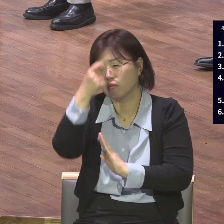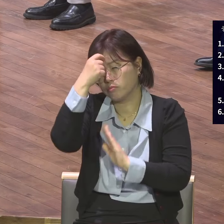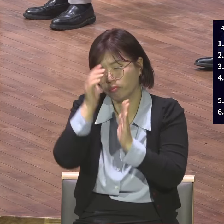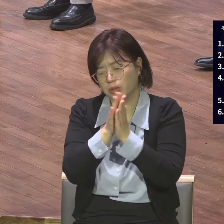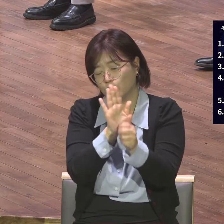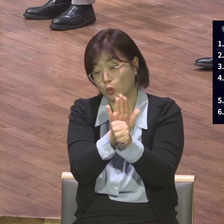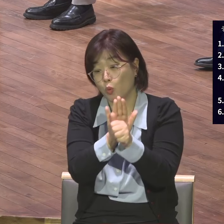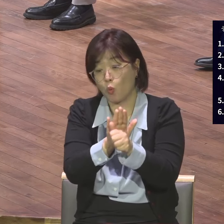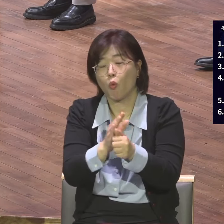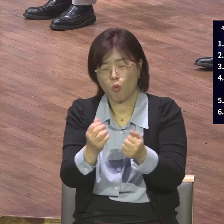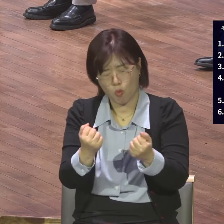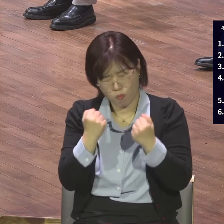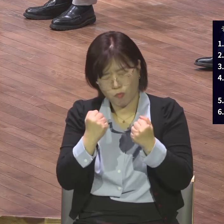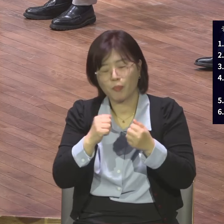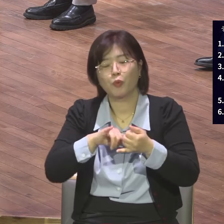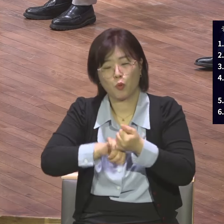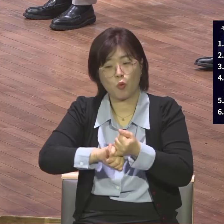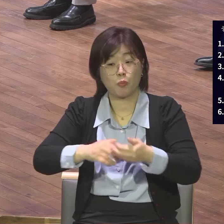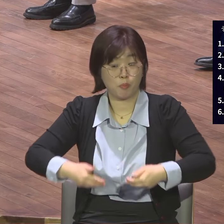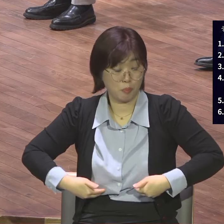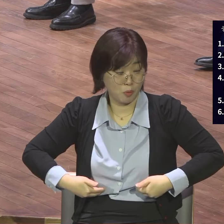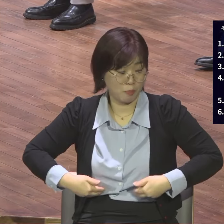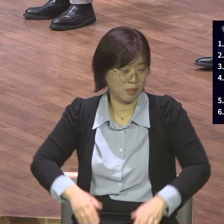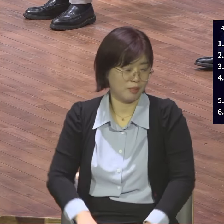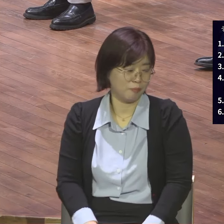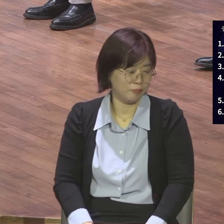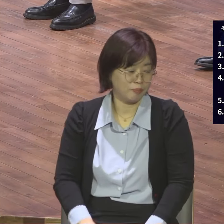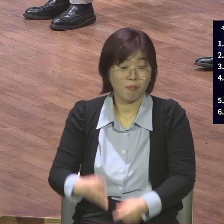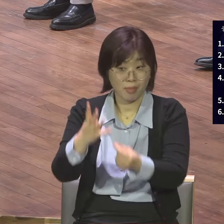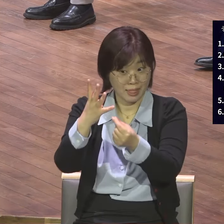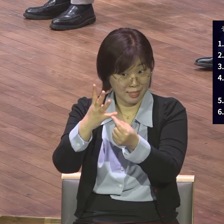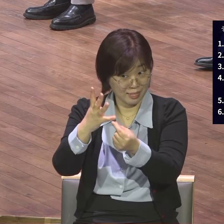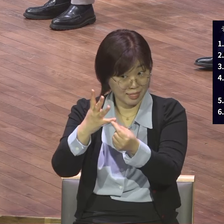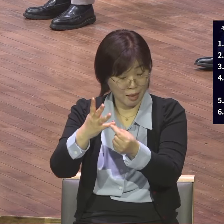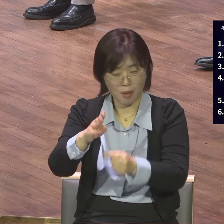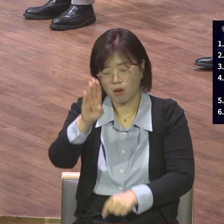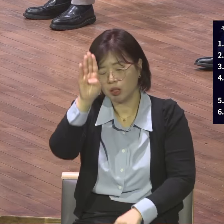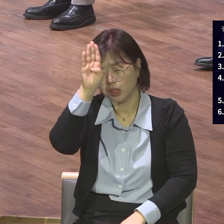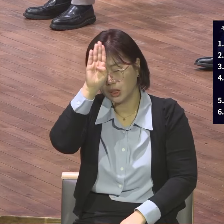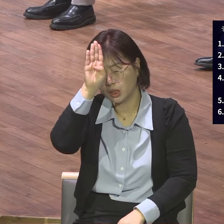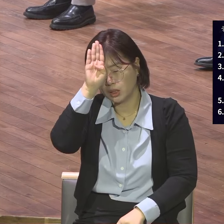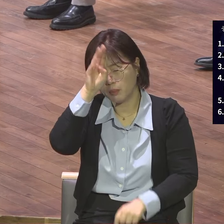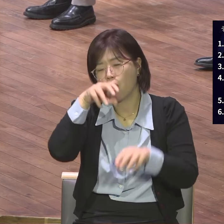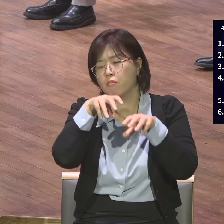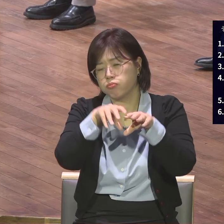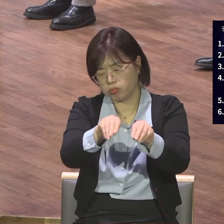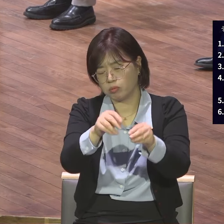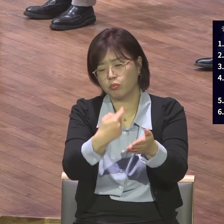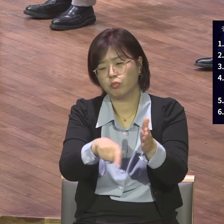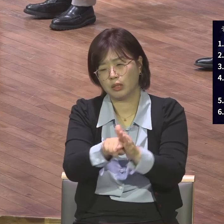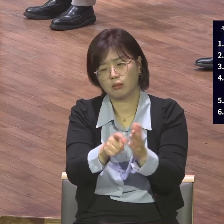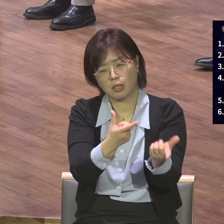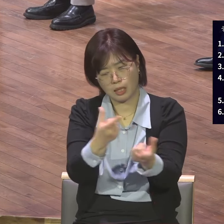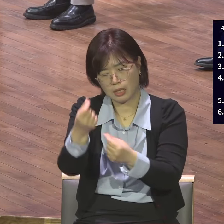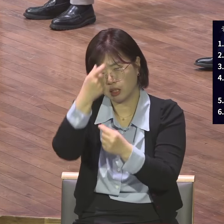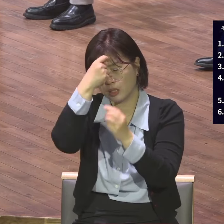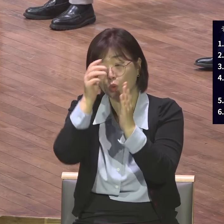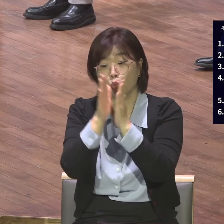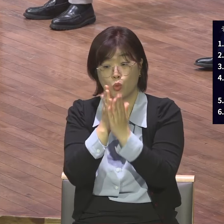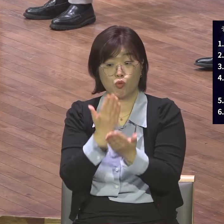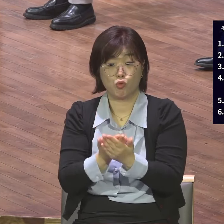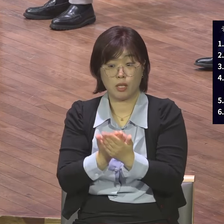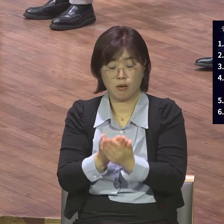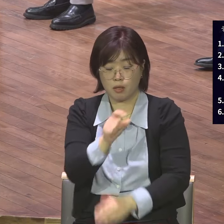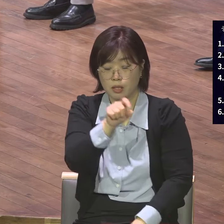28명 우리 성도님들 계십니다. 그가 채찍에 맞음으로 우리는 나음을 얻었도다. 예수 그리스도께서 채찍에 맞음으로